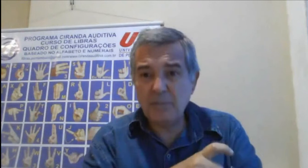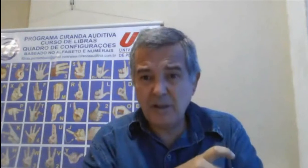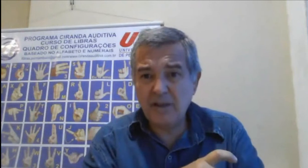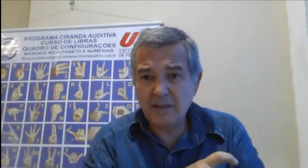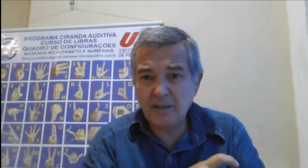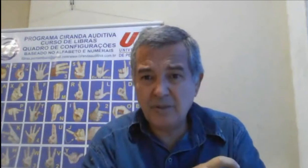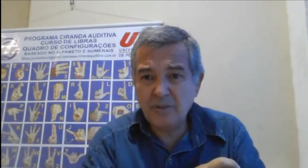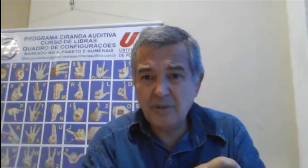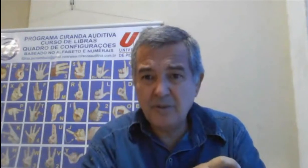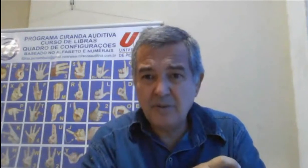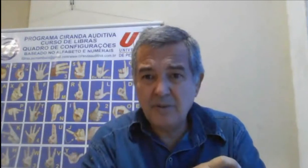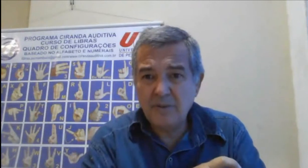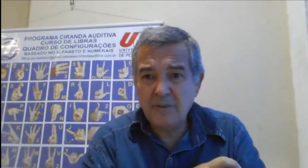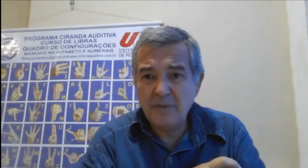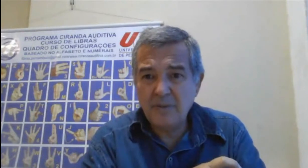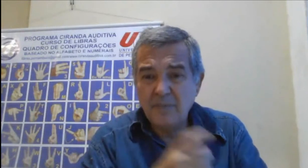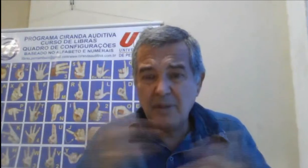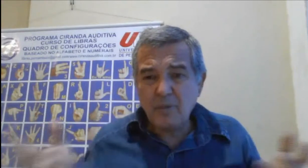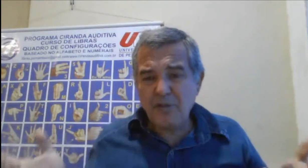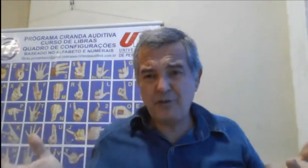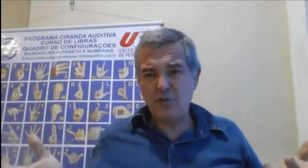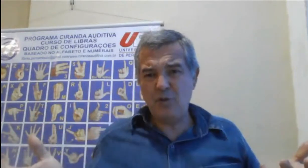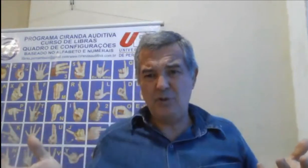também é aracnídeo. Por favor.